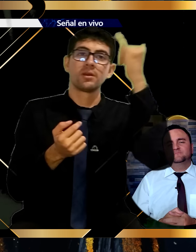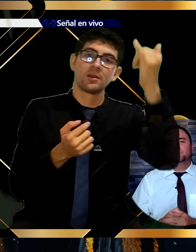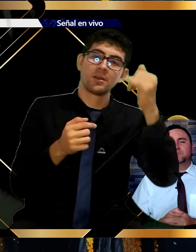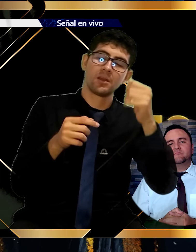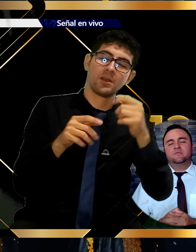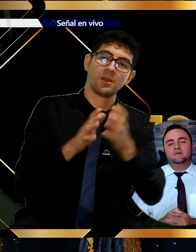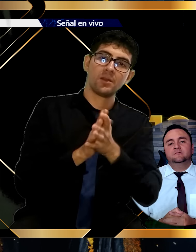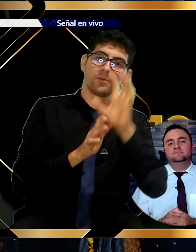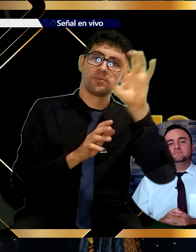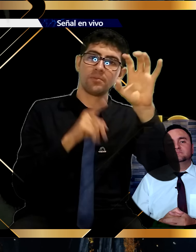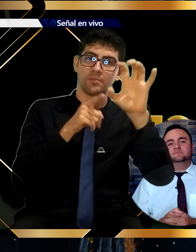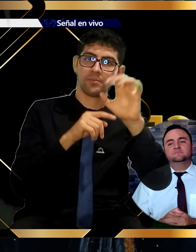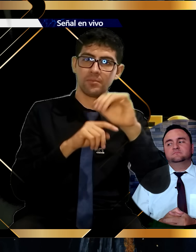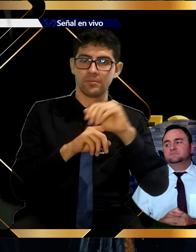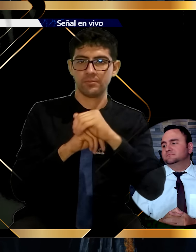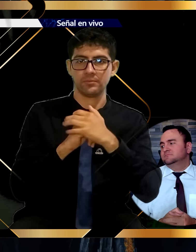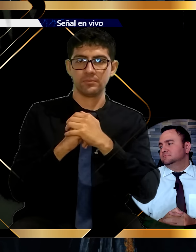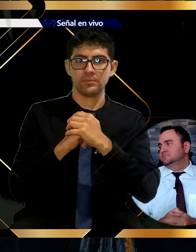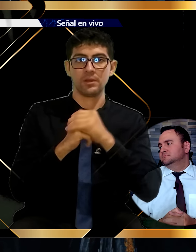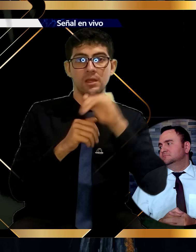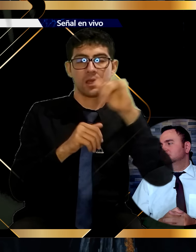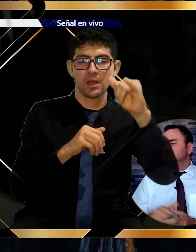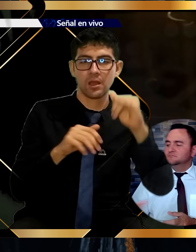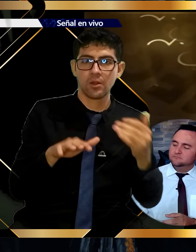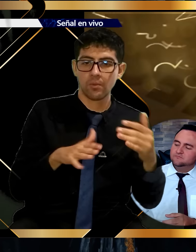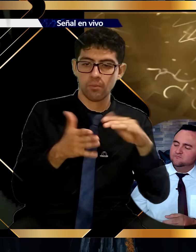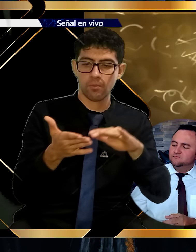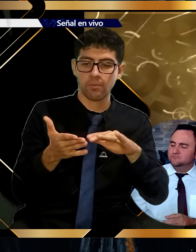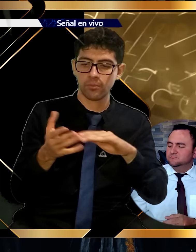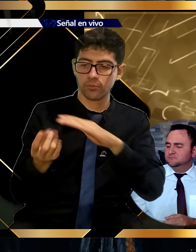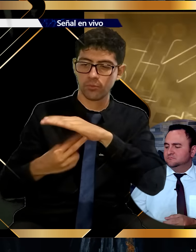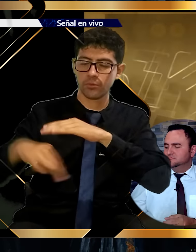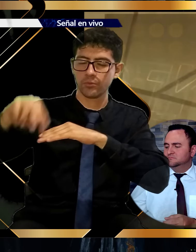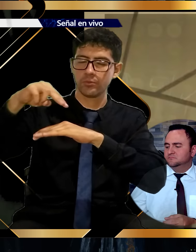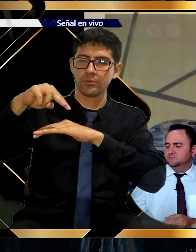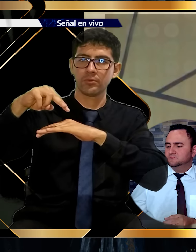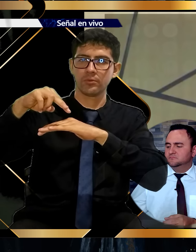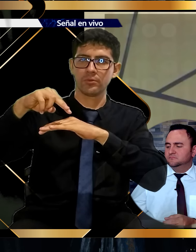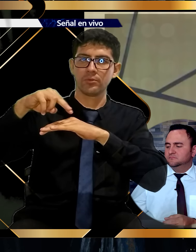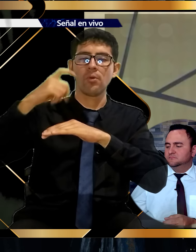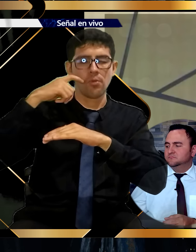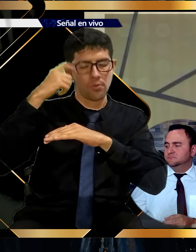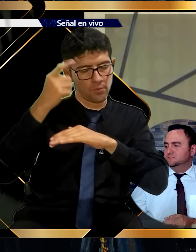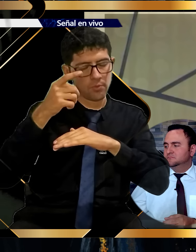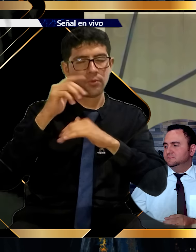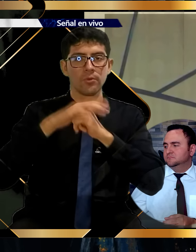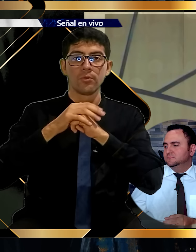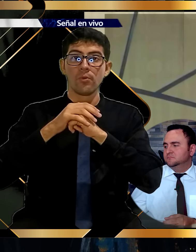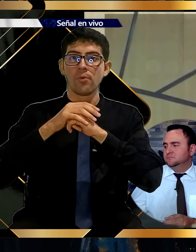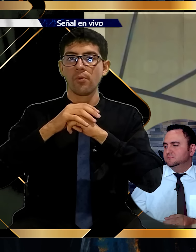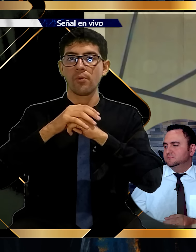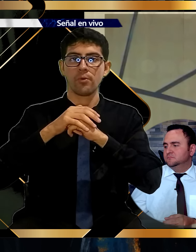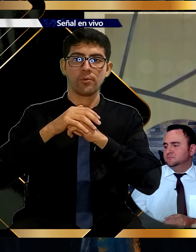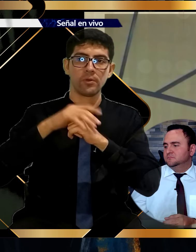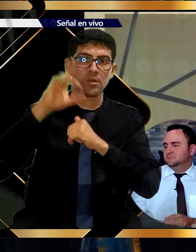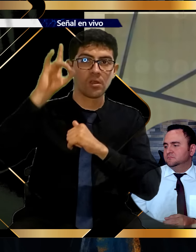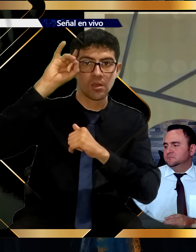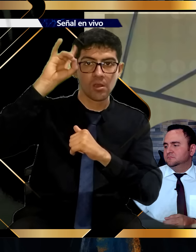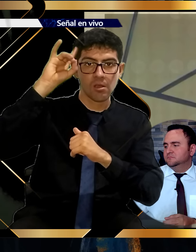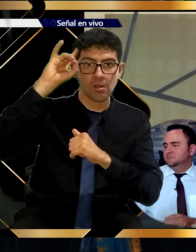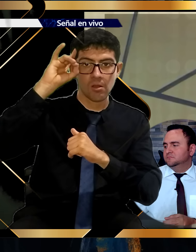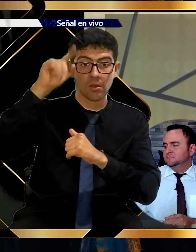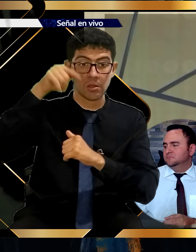muertos. Averigüe bien, no resucitan los muertos. Averigüe. Mano, es que el vudú hay poder. Lleva a una persona a